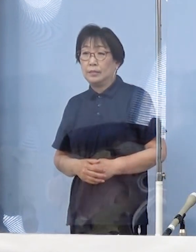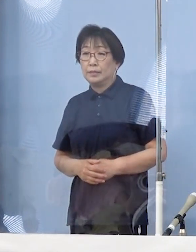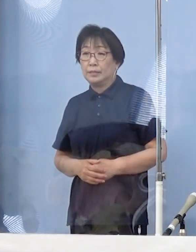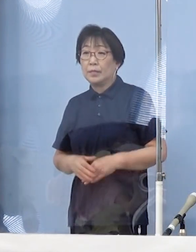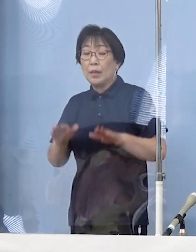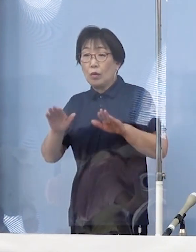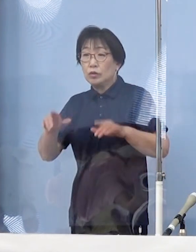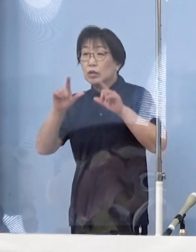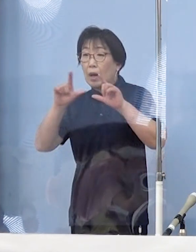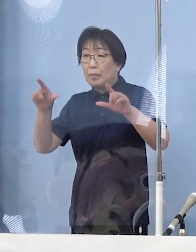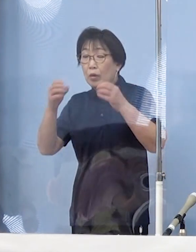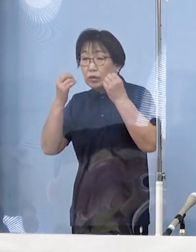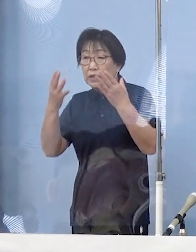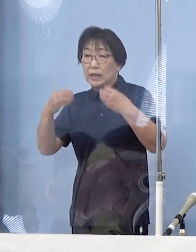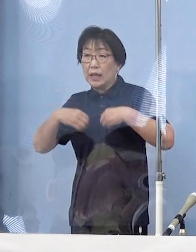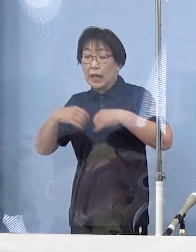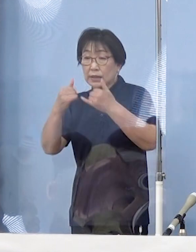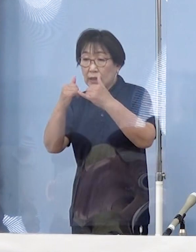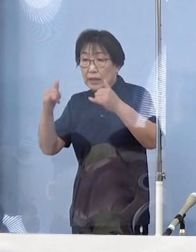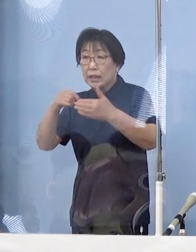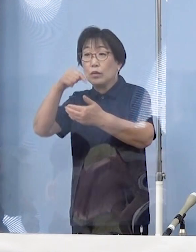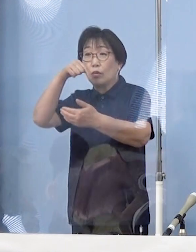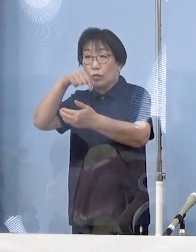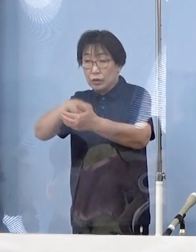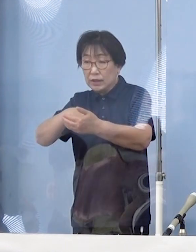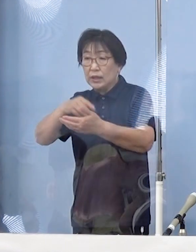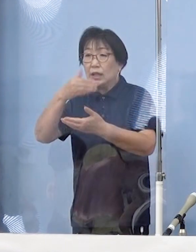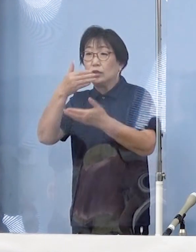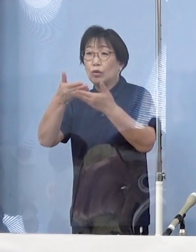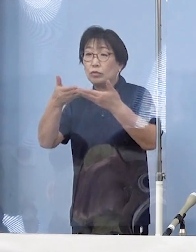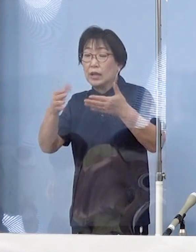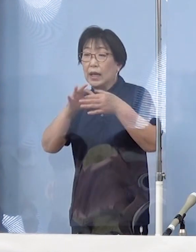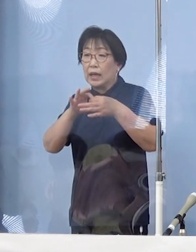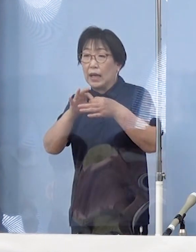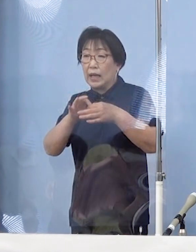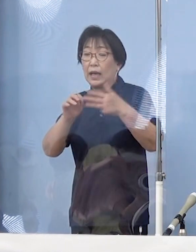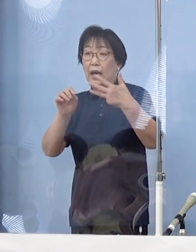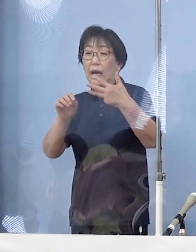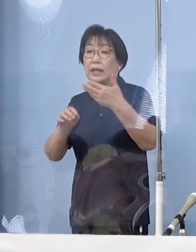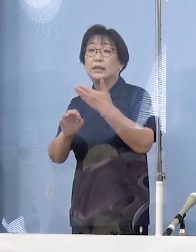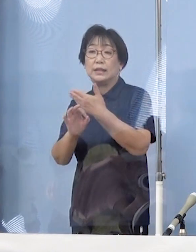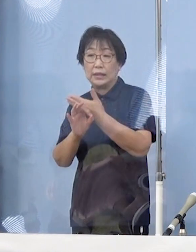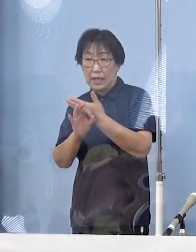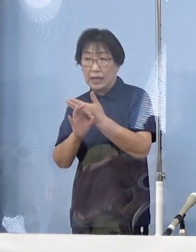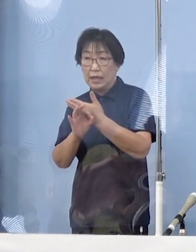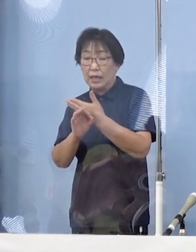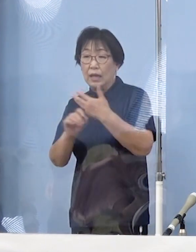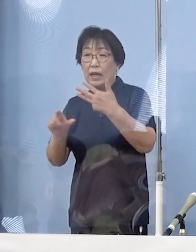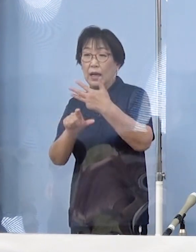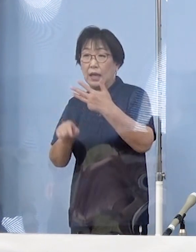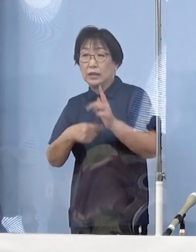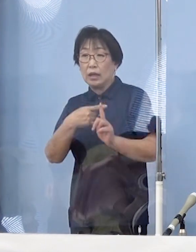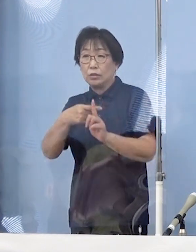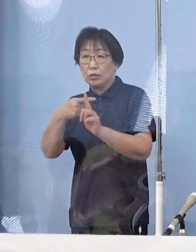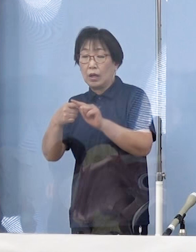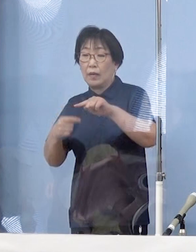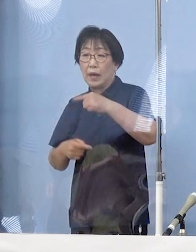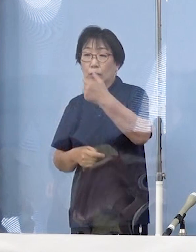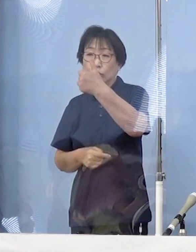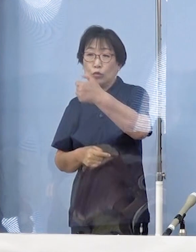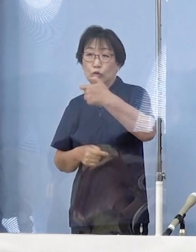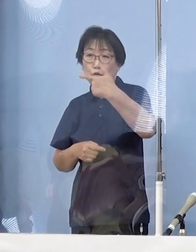本日発表の新規感染者のうち飲食店関連が8例となり、8月累計で